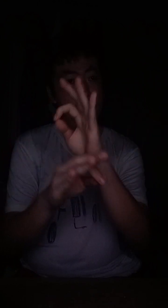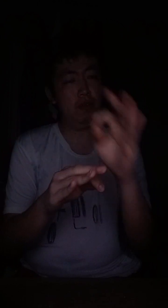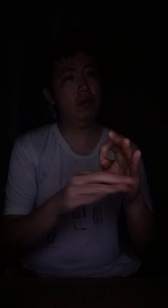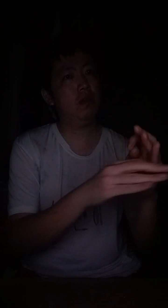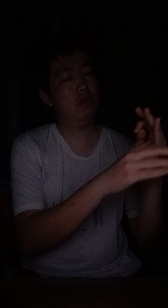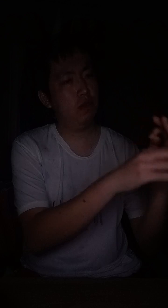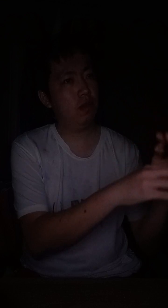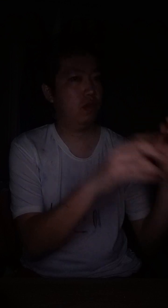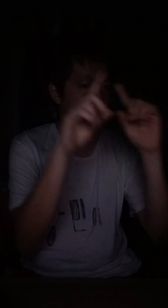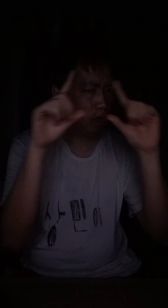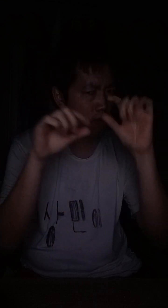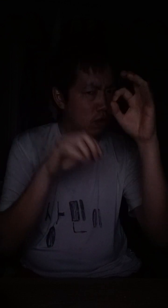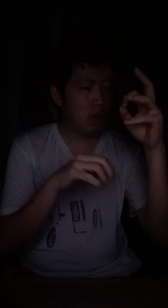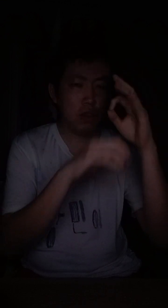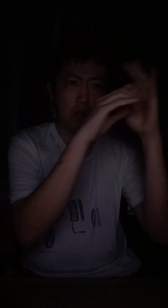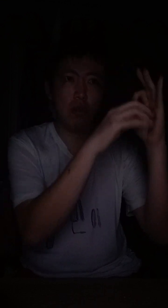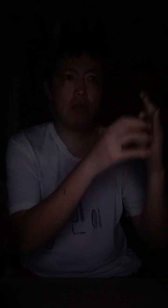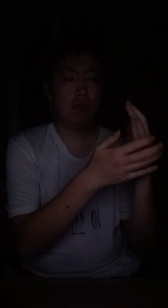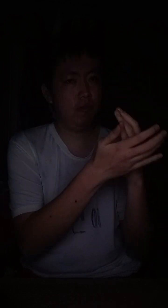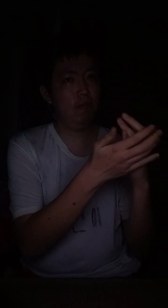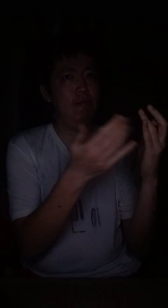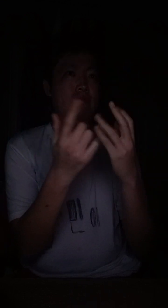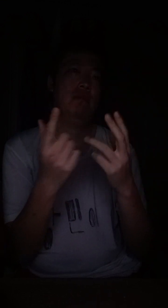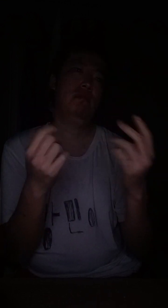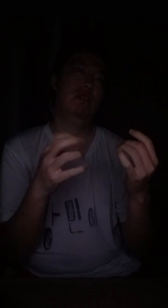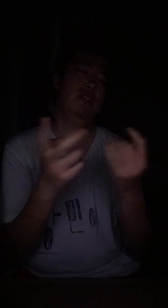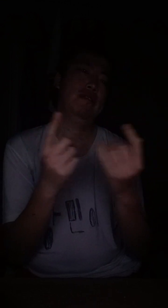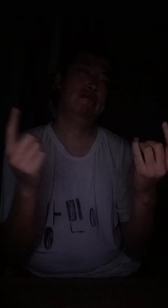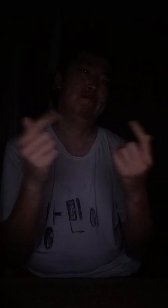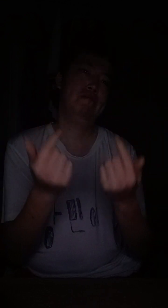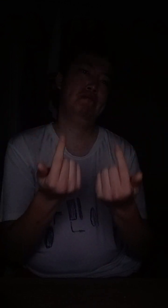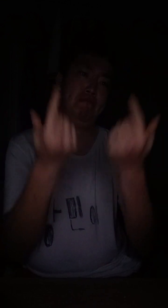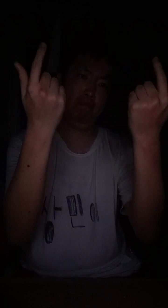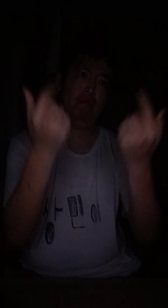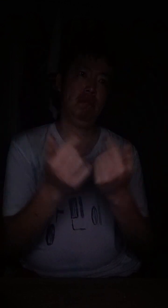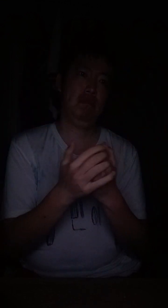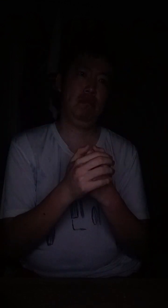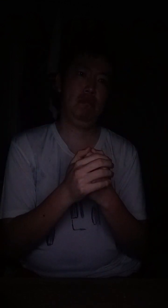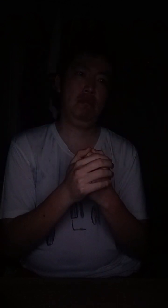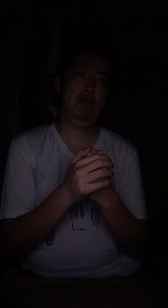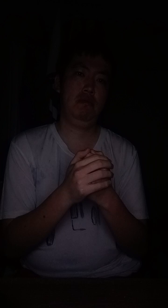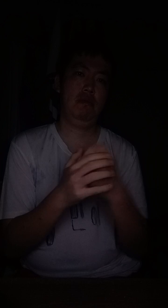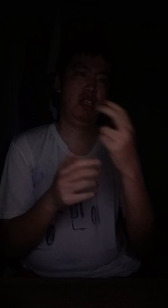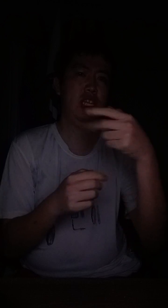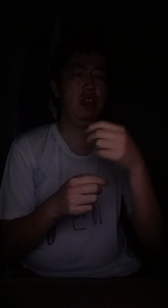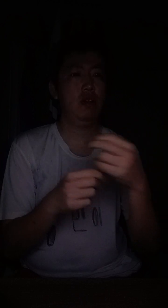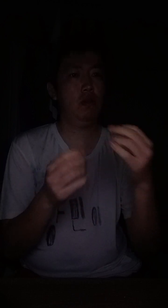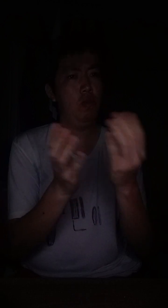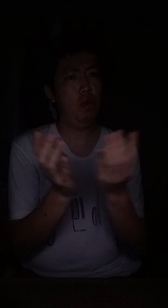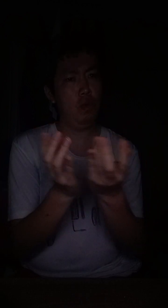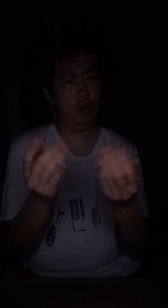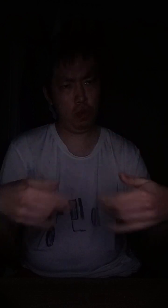일반화되면서 불법 촬영 범죄의 재범률은 75%로 가장 높았습니다. 강제추행과 공중 밀집장소